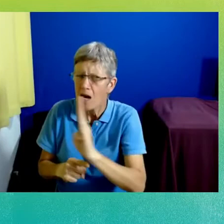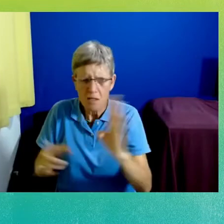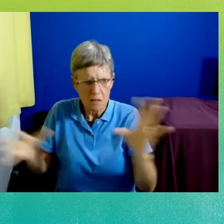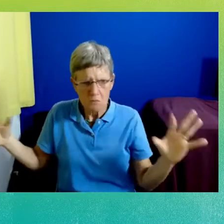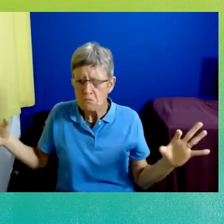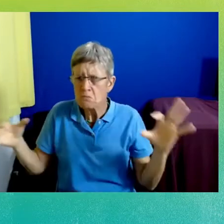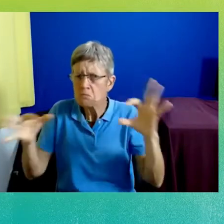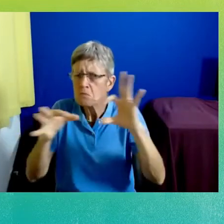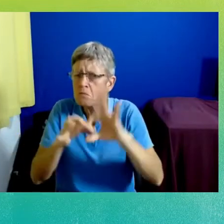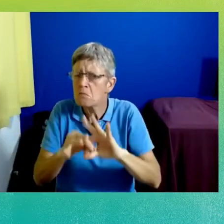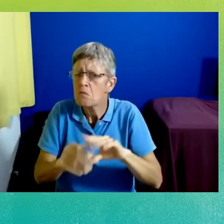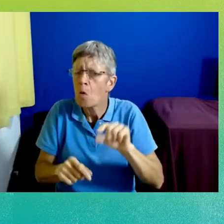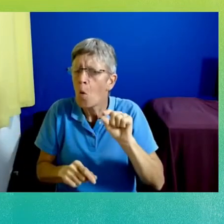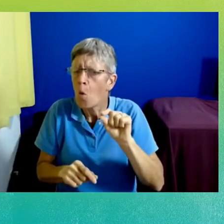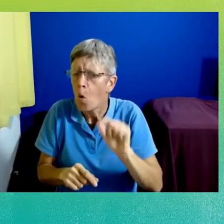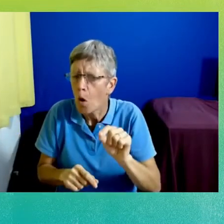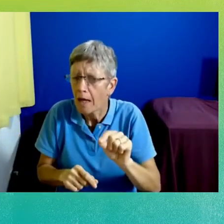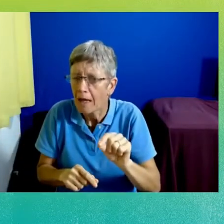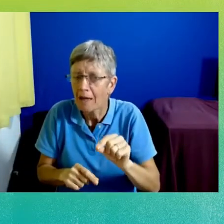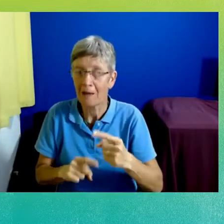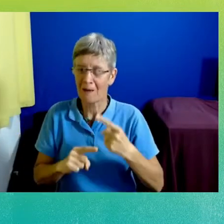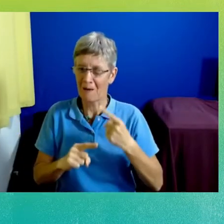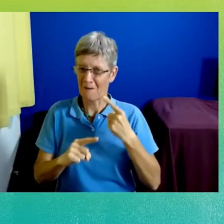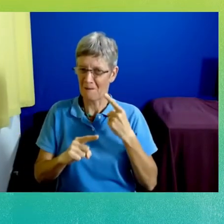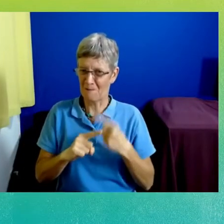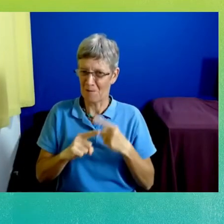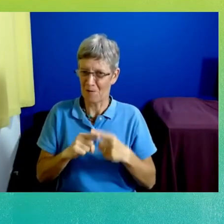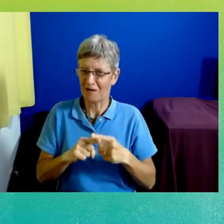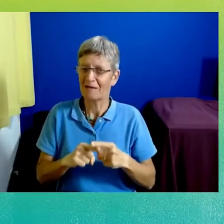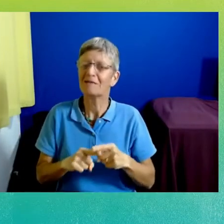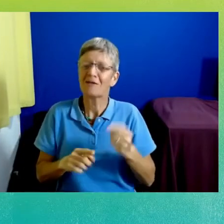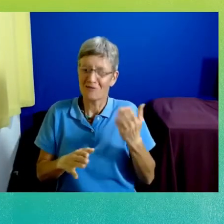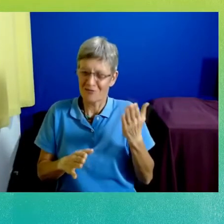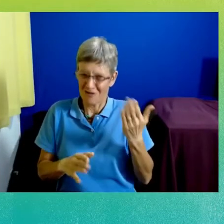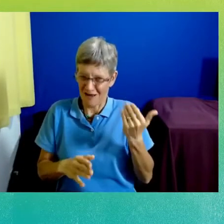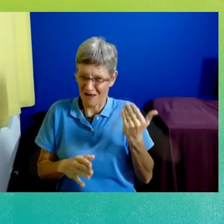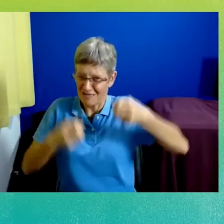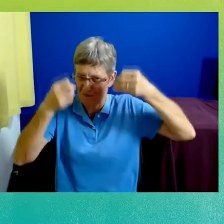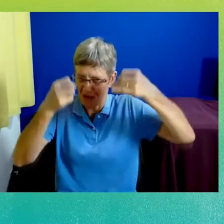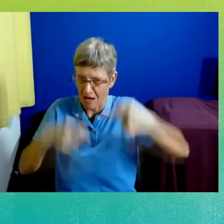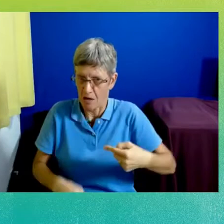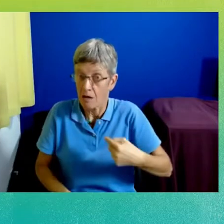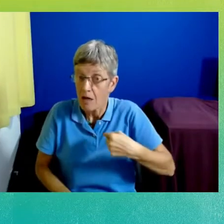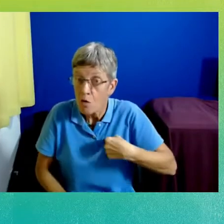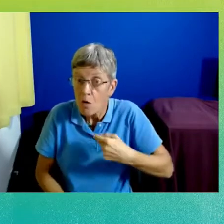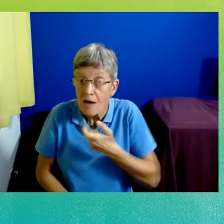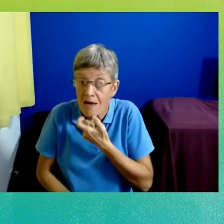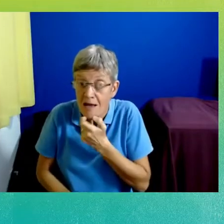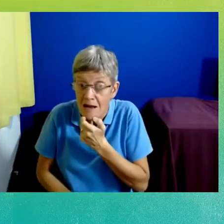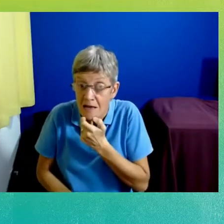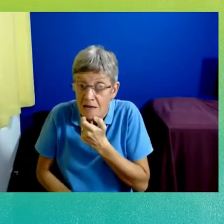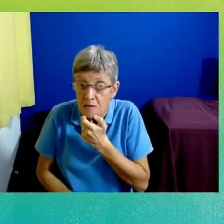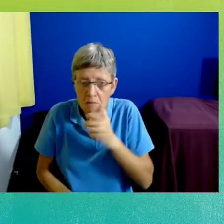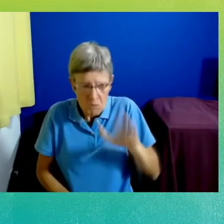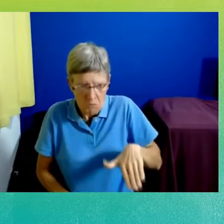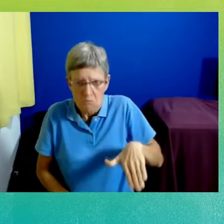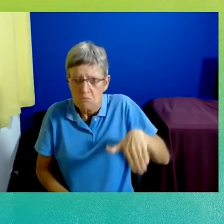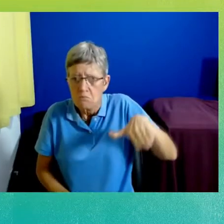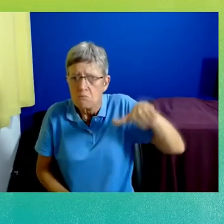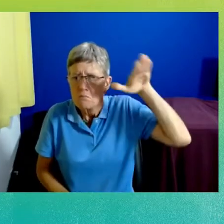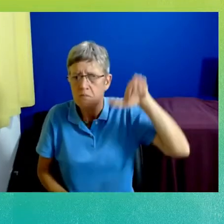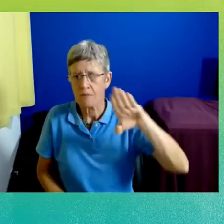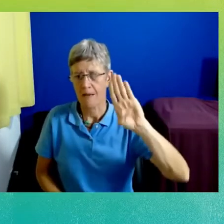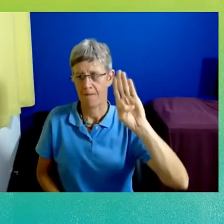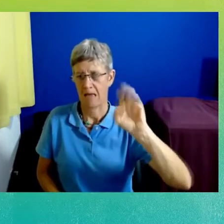em Libras. O que tem a ver a literatura em Libras e a literatura em